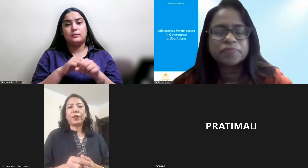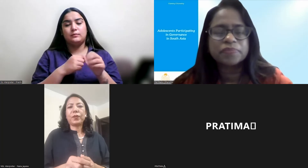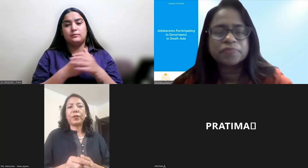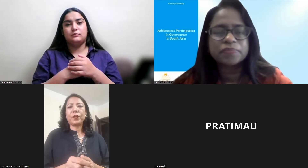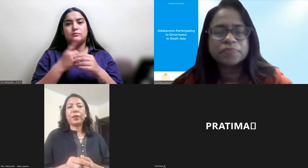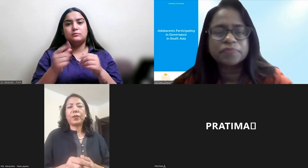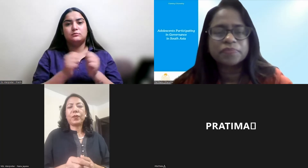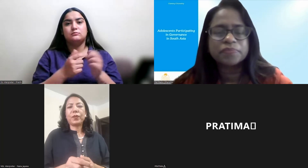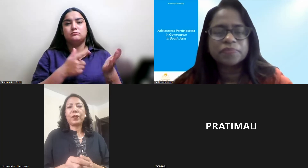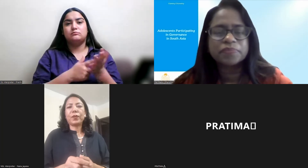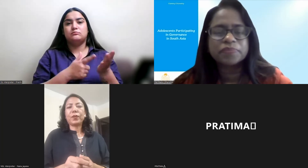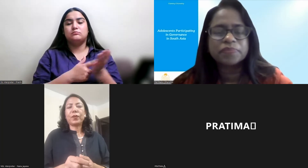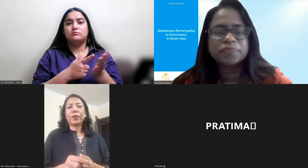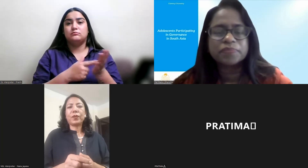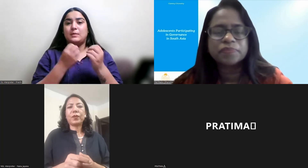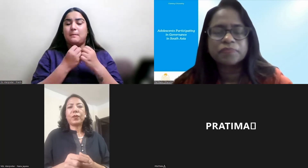Ashok sir.